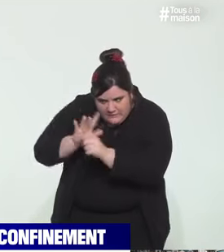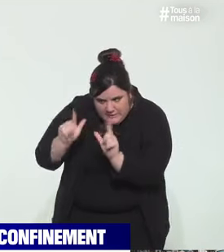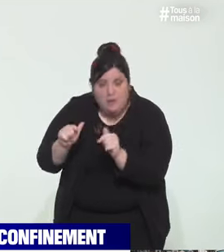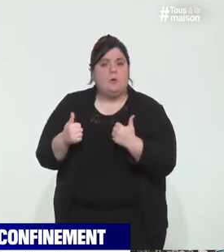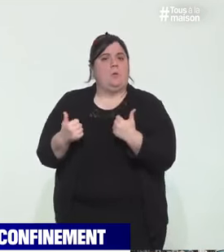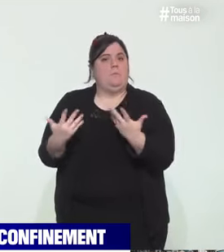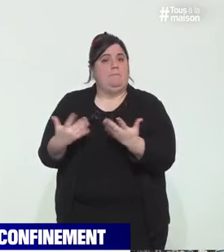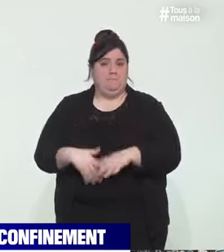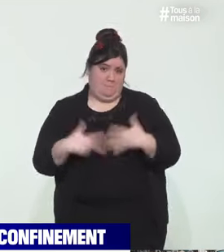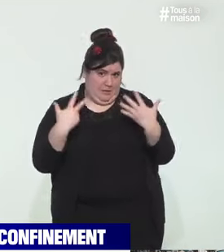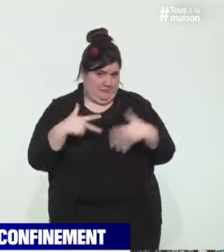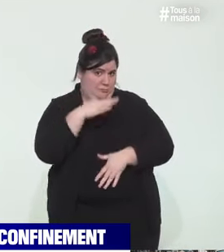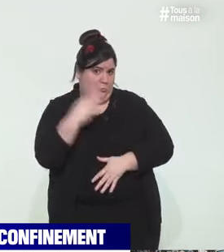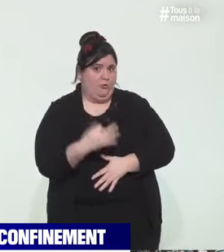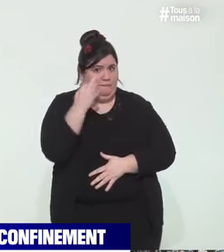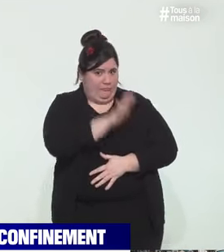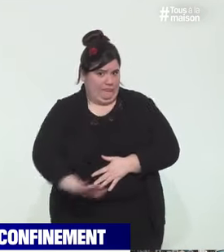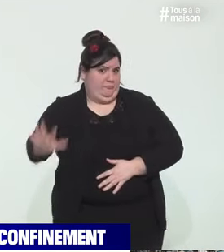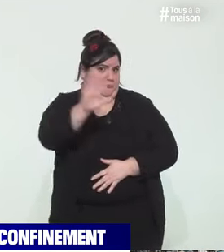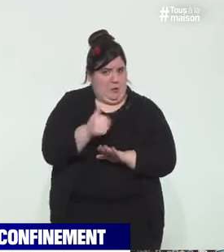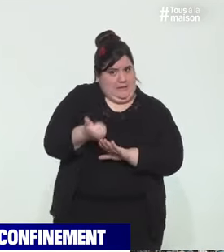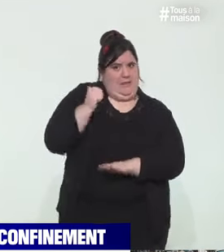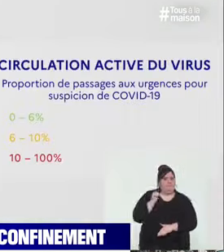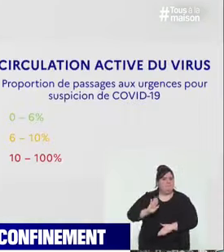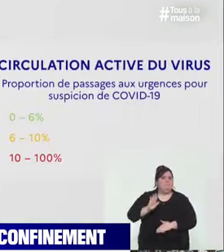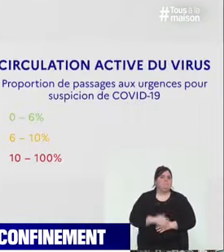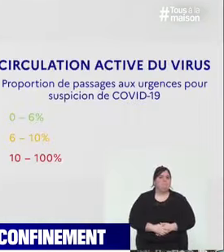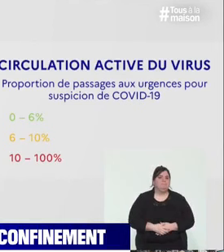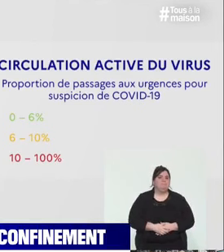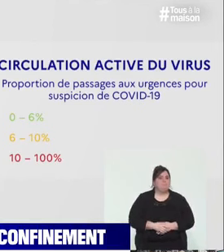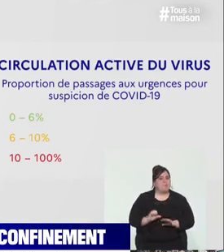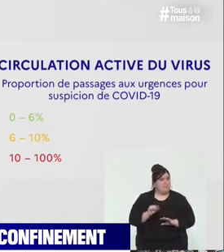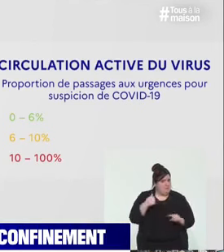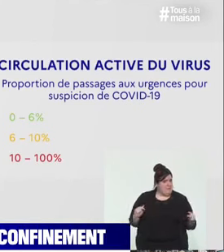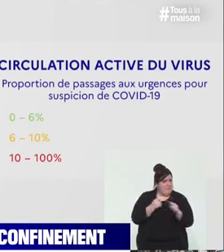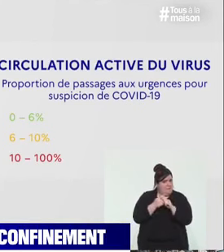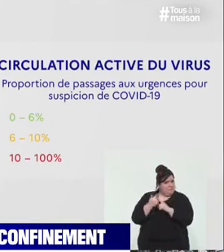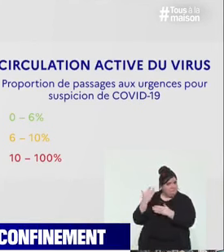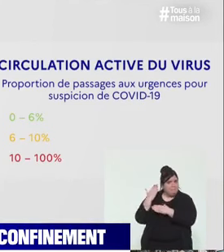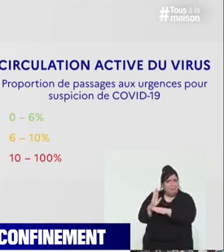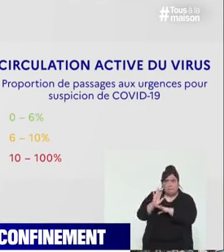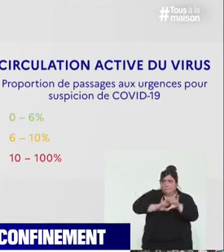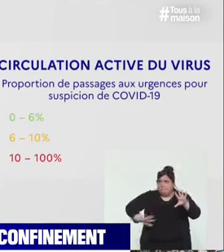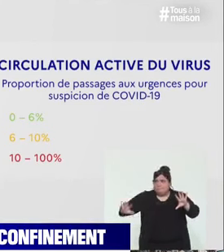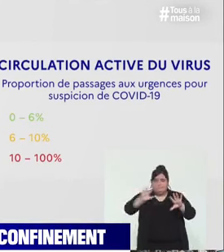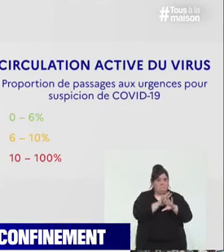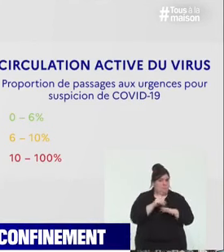18% pour toute la France. Vous voyez donc cette première carte, cette circulation active du